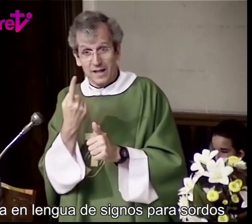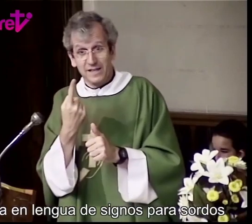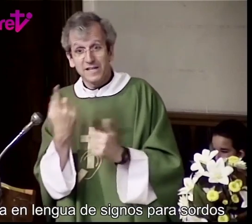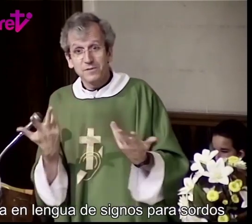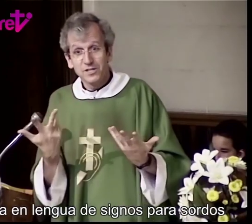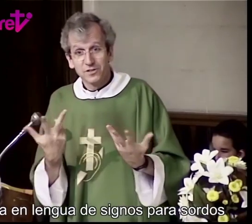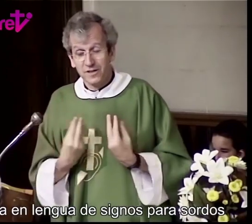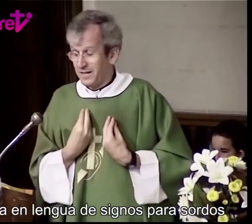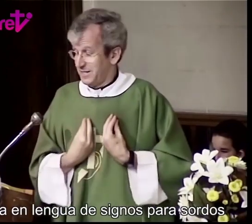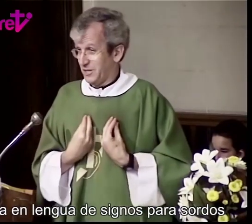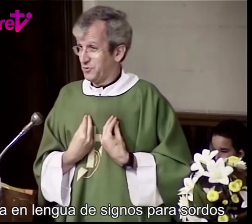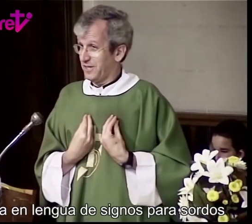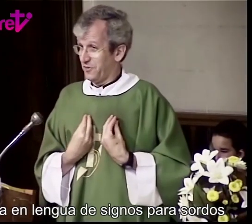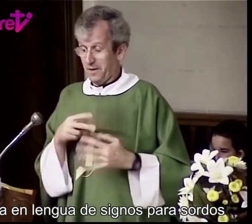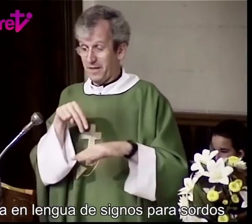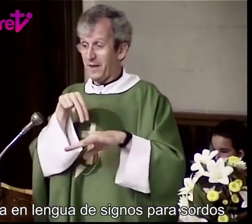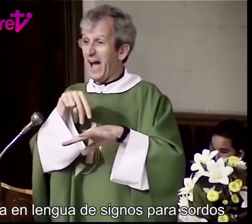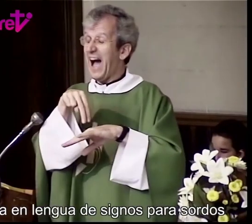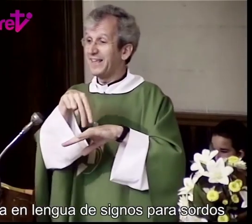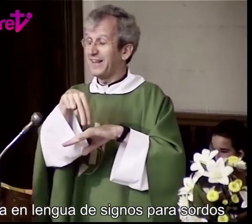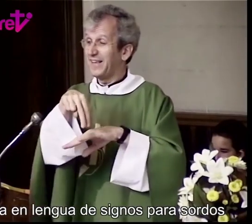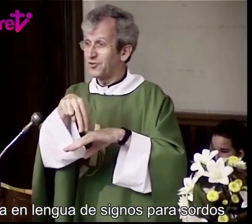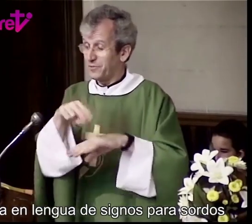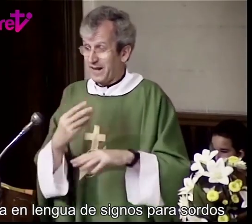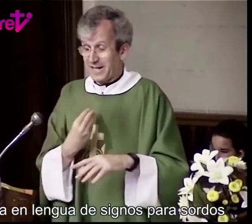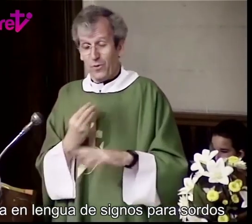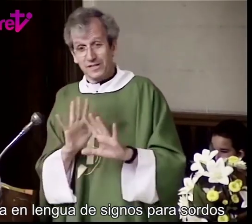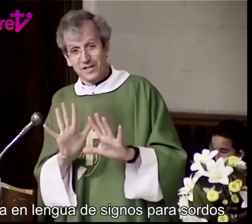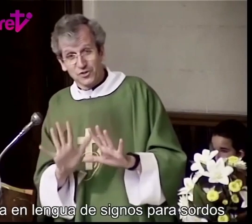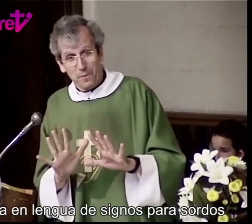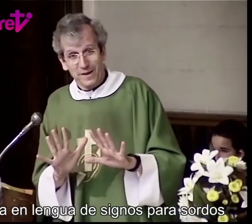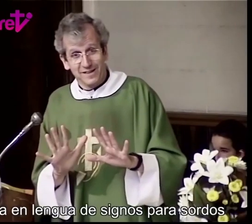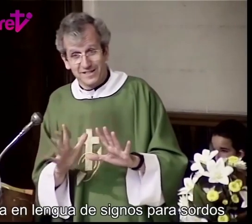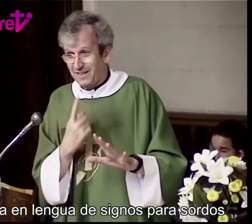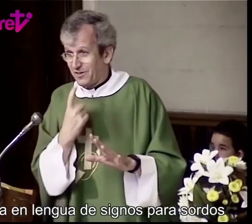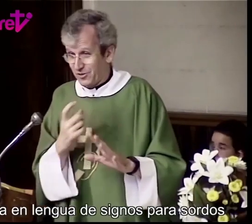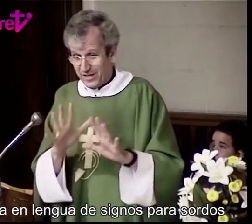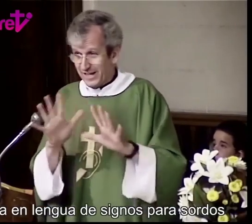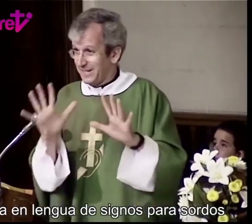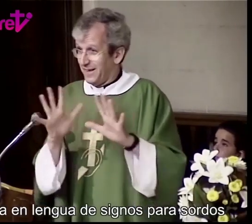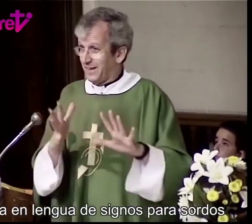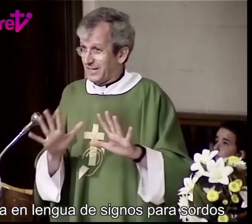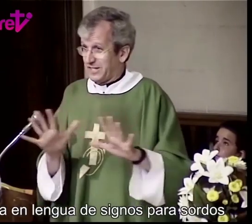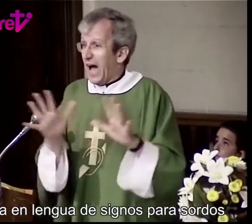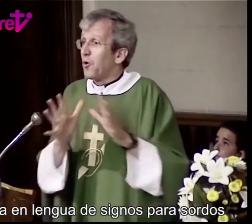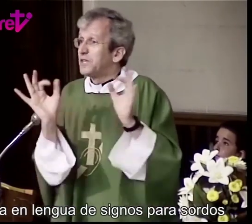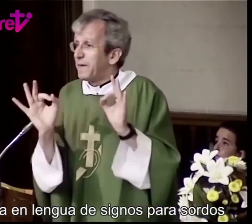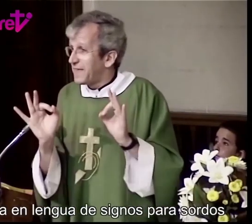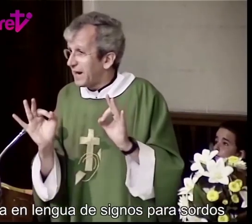esa visión, se asustan, lógicamente, ver a alguien andando sobre las aguas sorprende, es decir, una cosa que es algo especial,